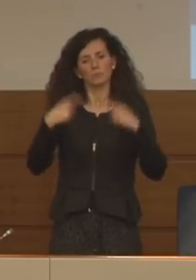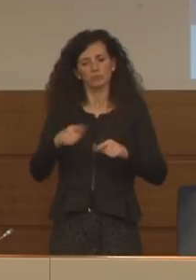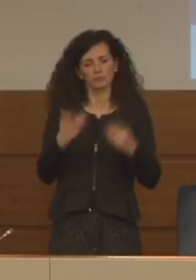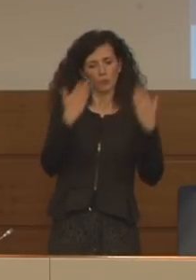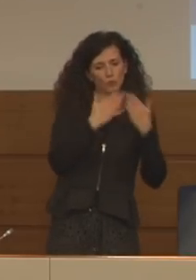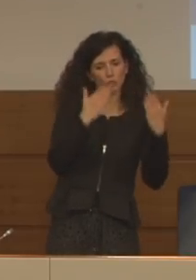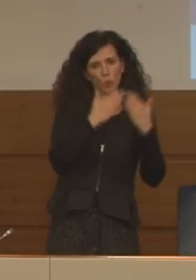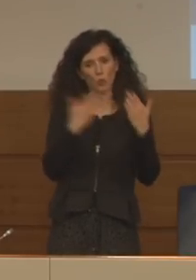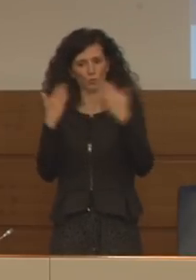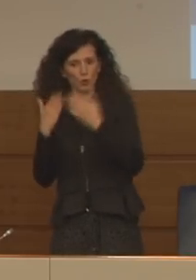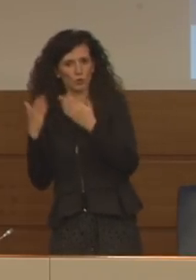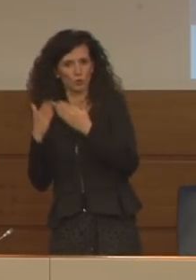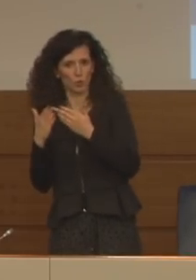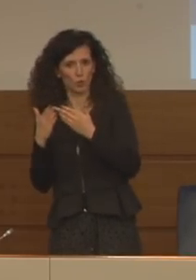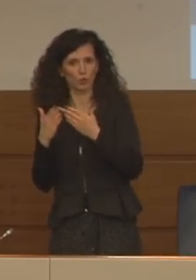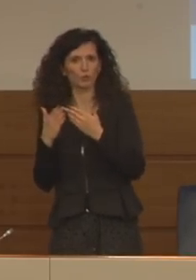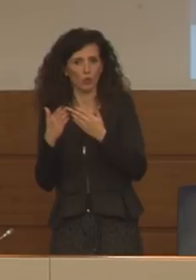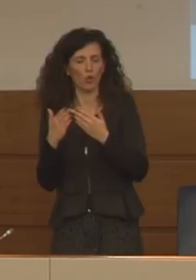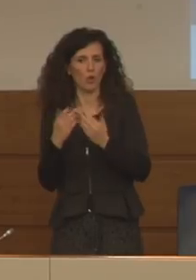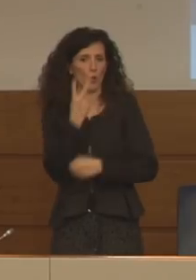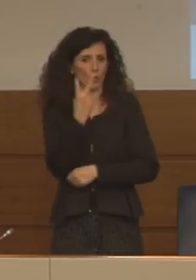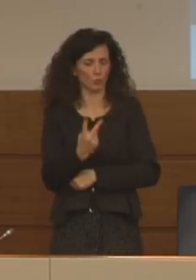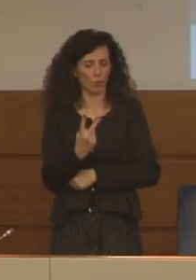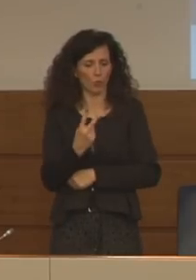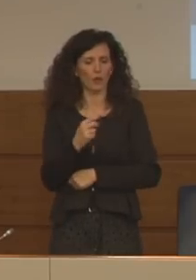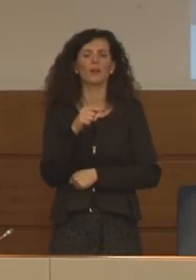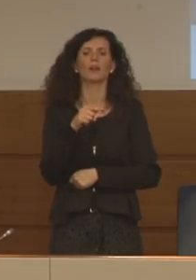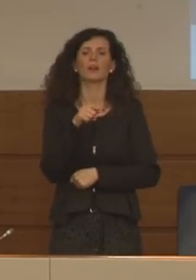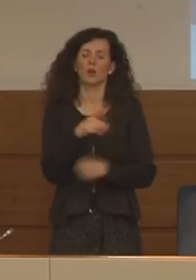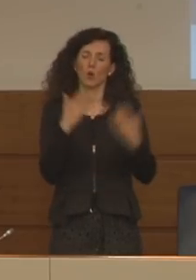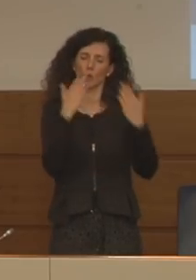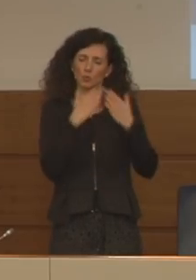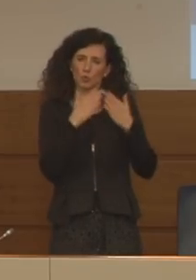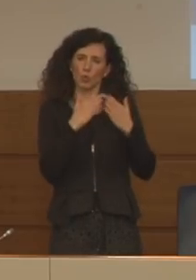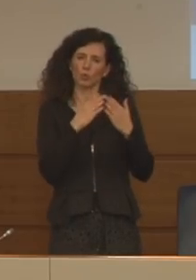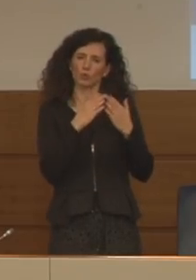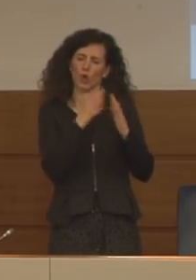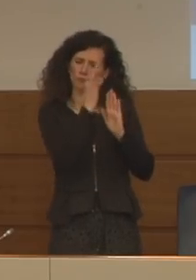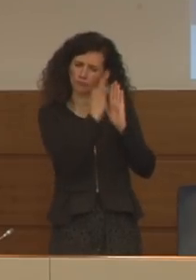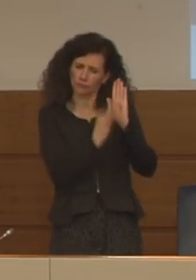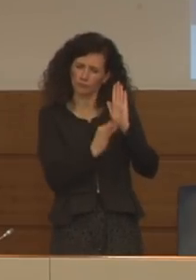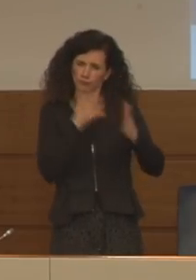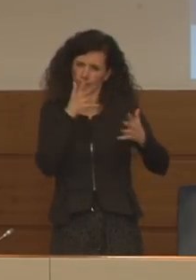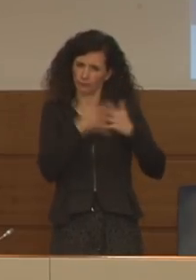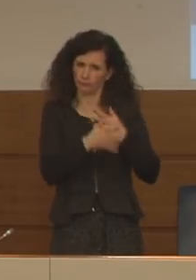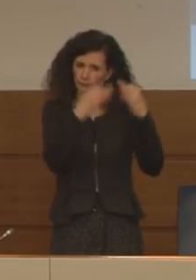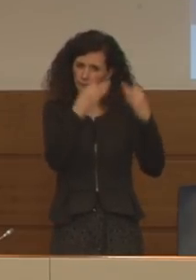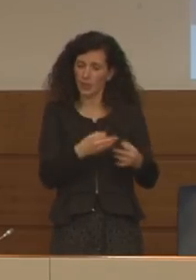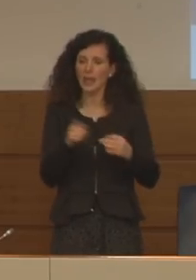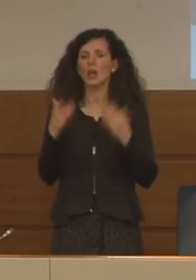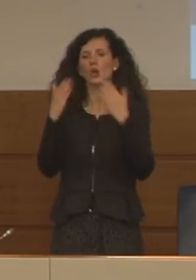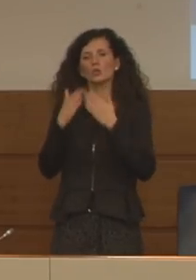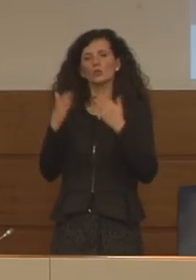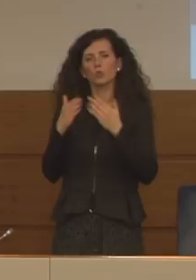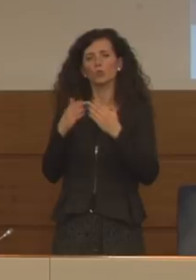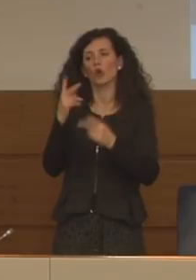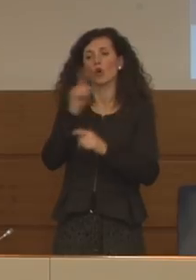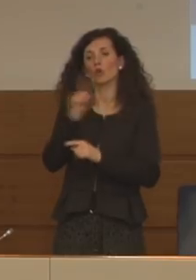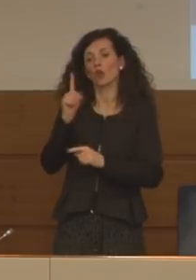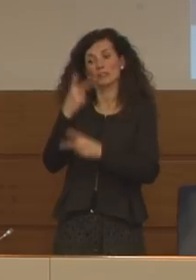uno vero e proprio con caratteristiche più definite anche se non sperimentale cioè randomizzati